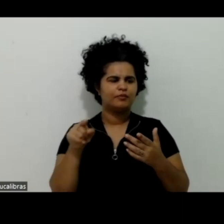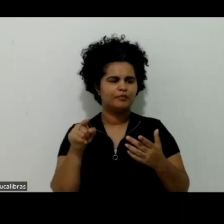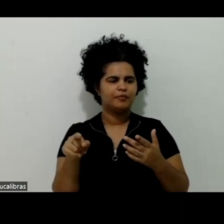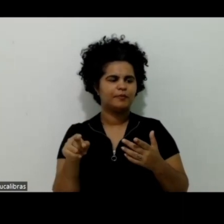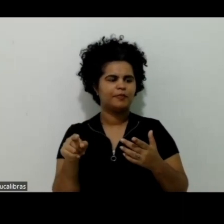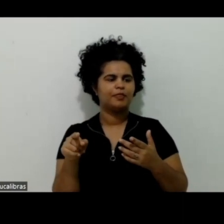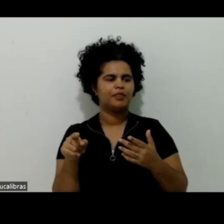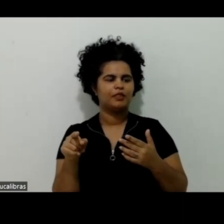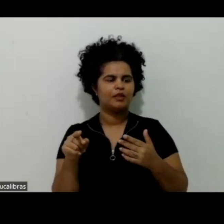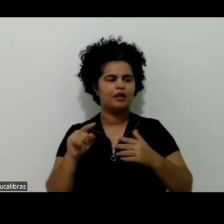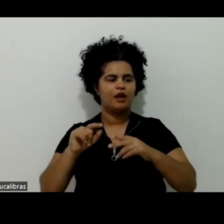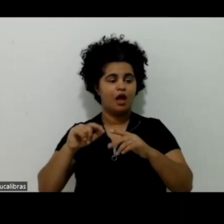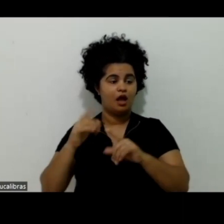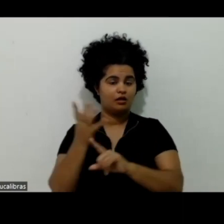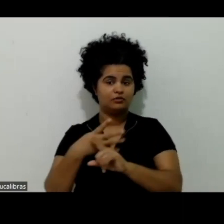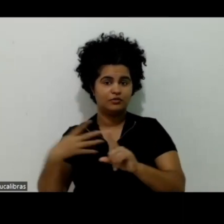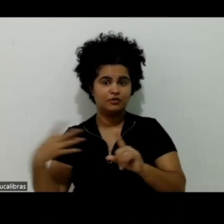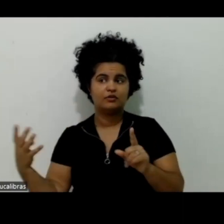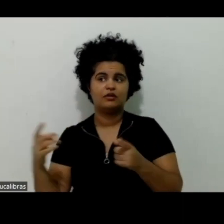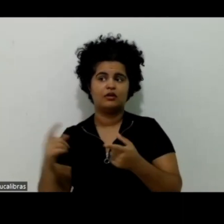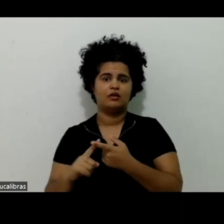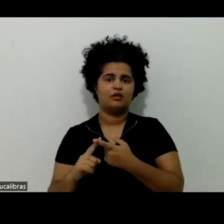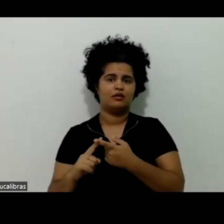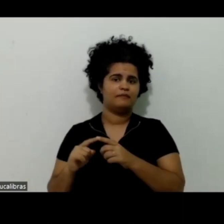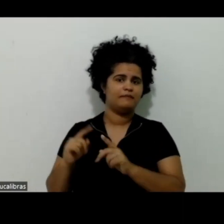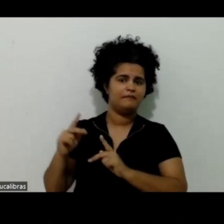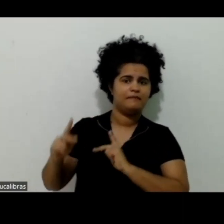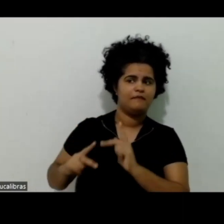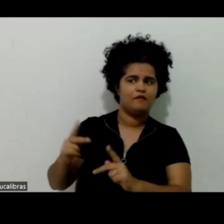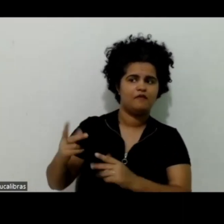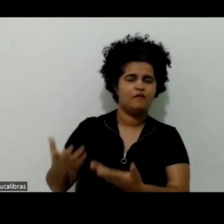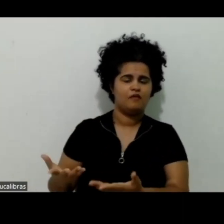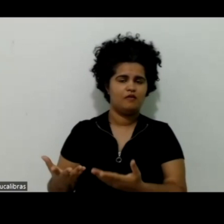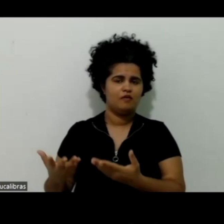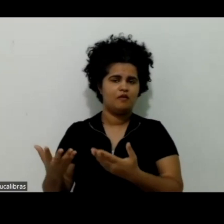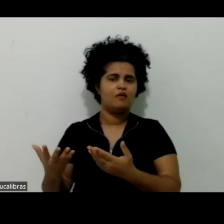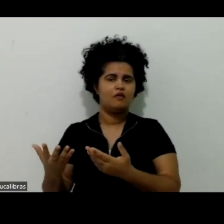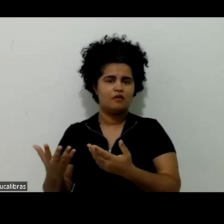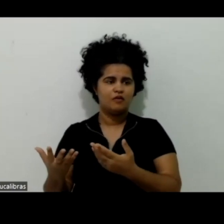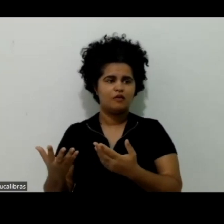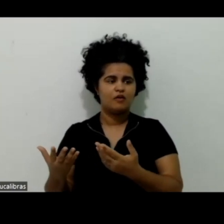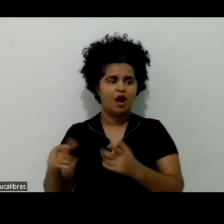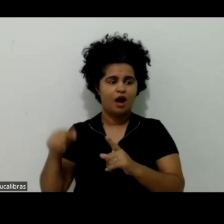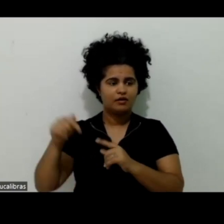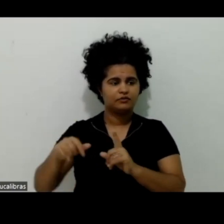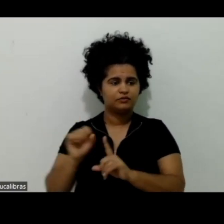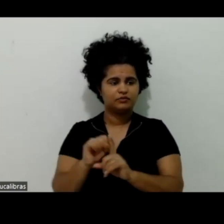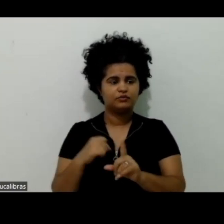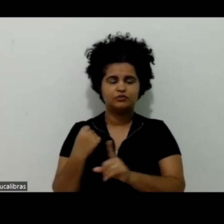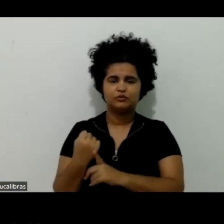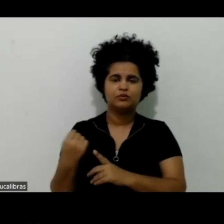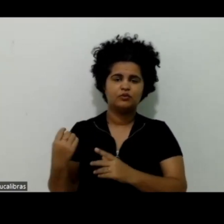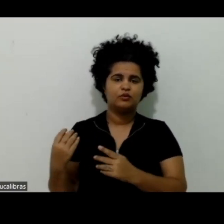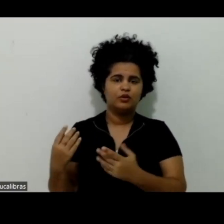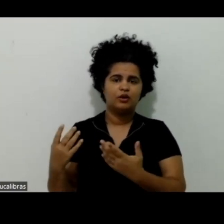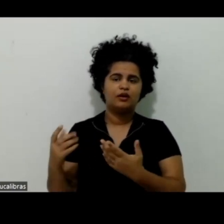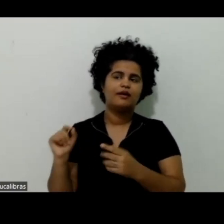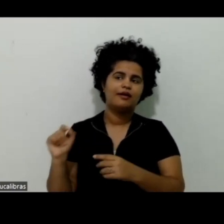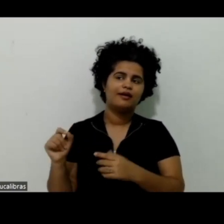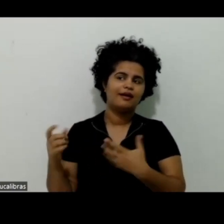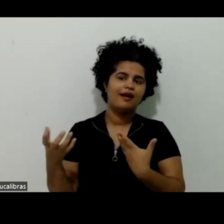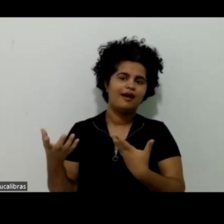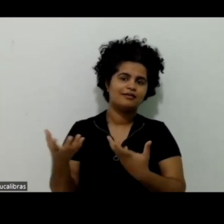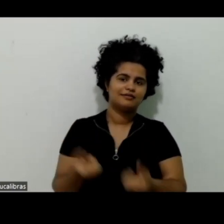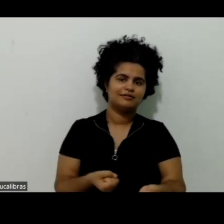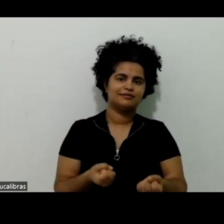né, LGBTQIAPN+, etc., evidencia o próprio modus operandi dessa sociedade, né, que é assentada na